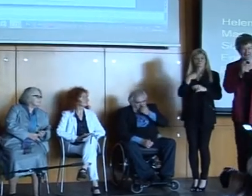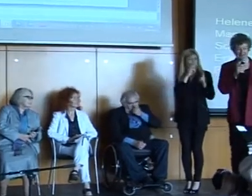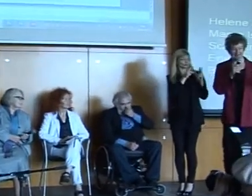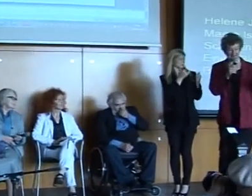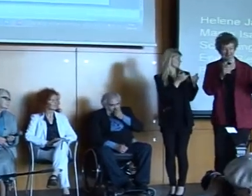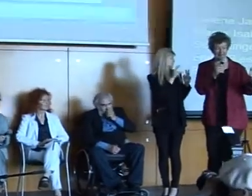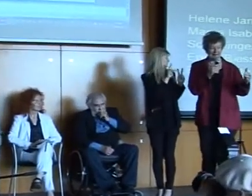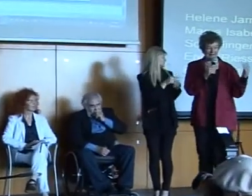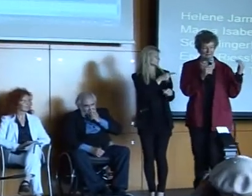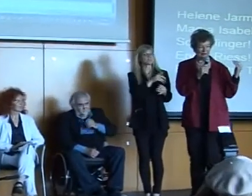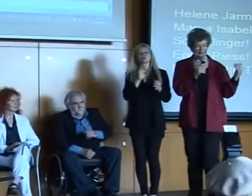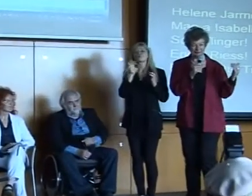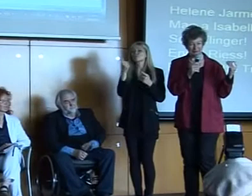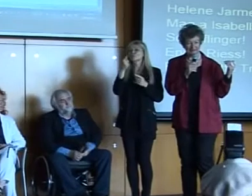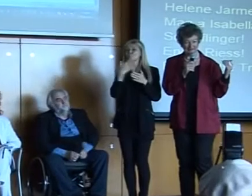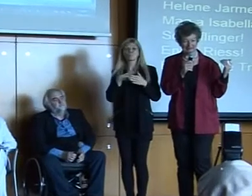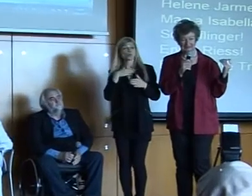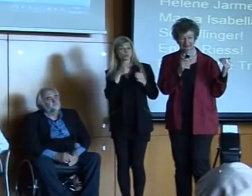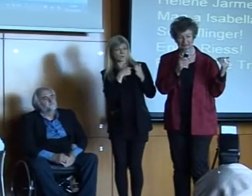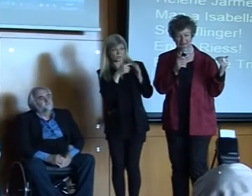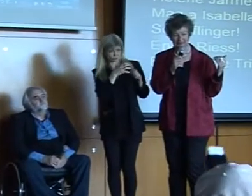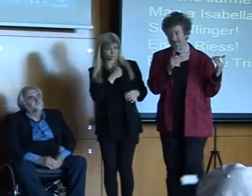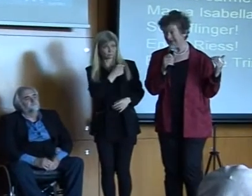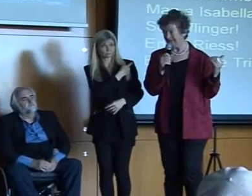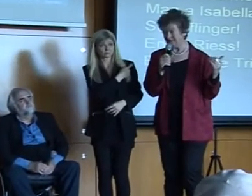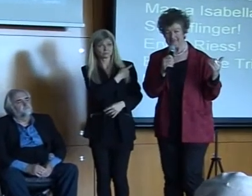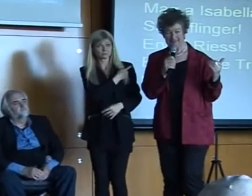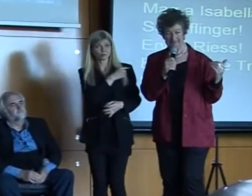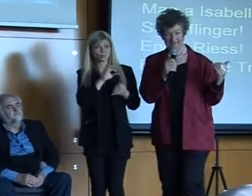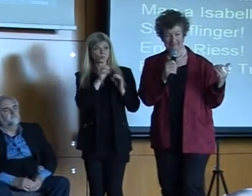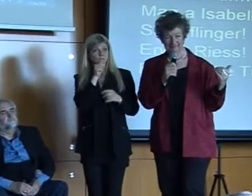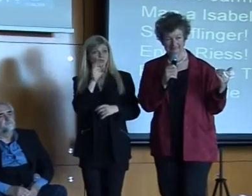Stehe ich hier richtig für Sie, die lesen möchten, oder ist das nicht gut?